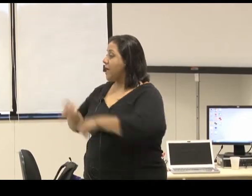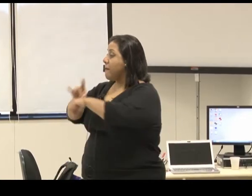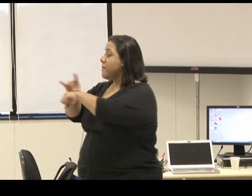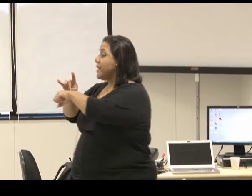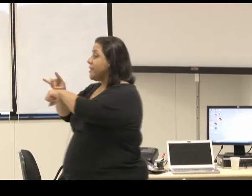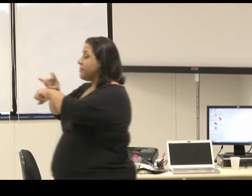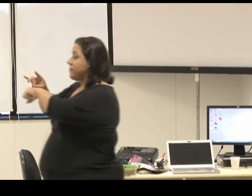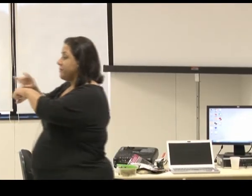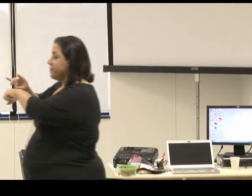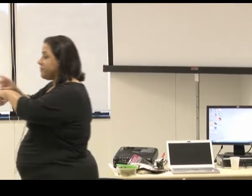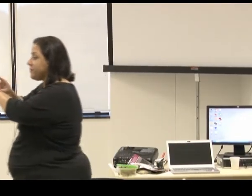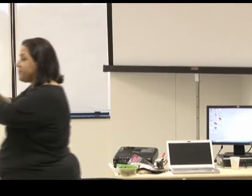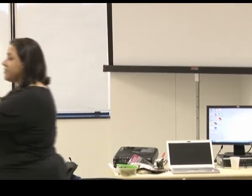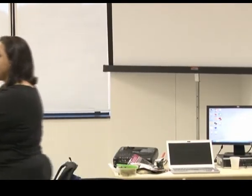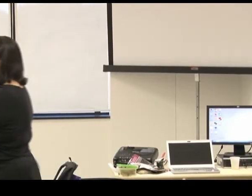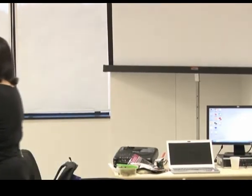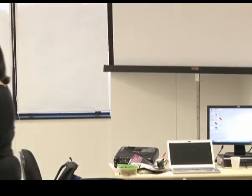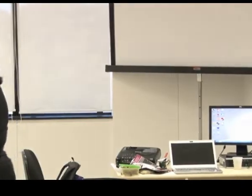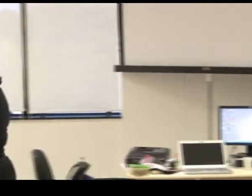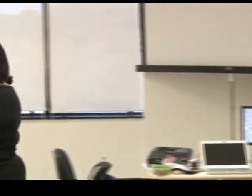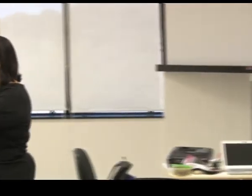Preta. Preto.